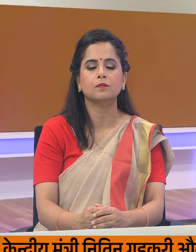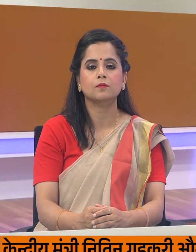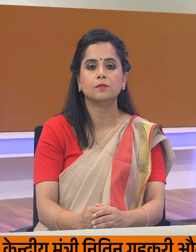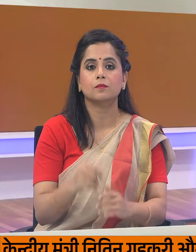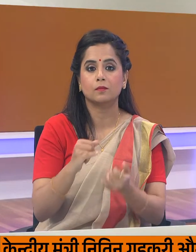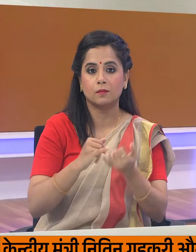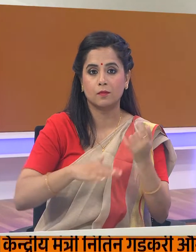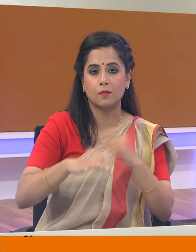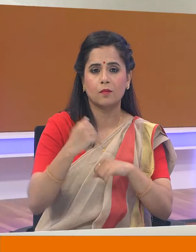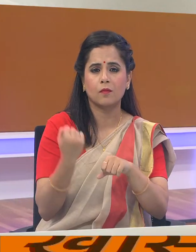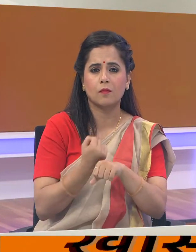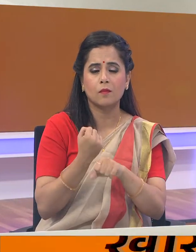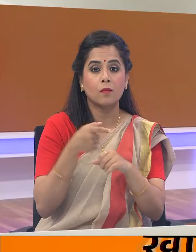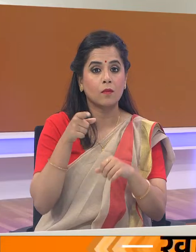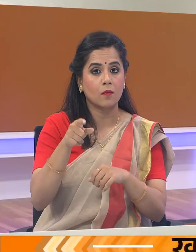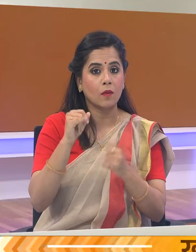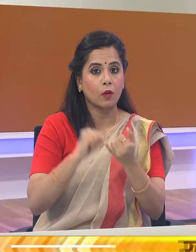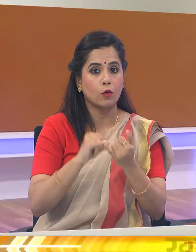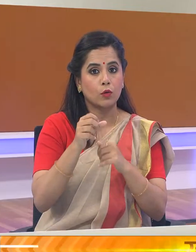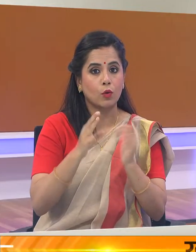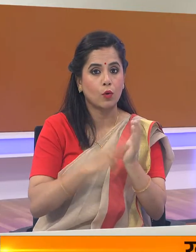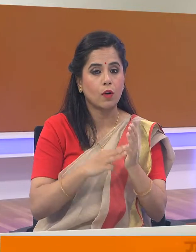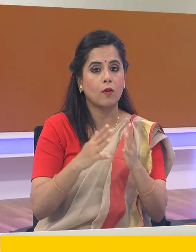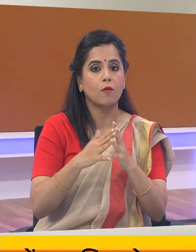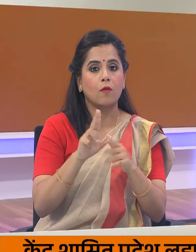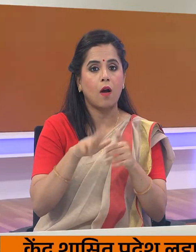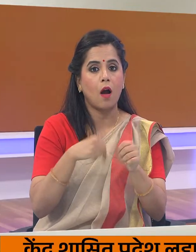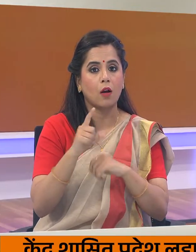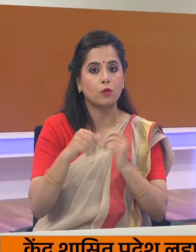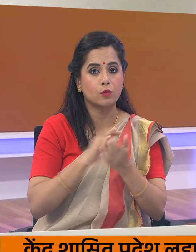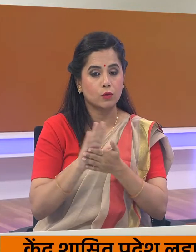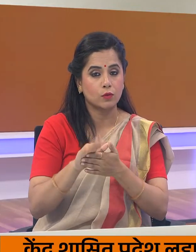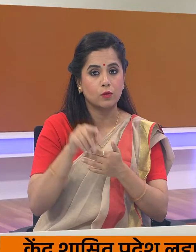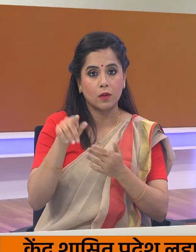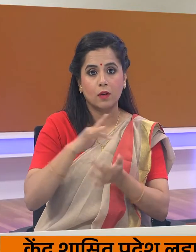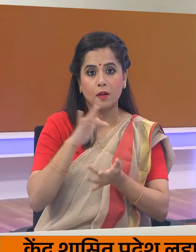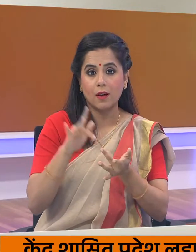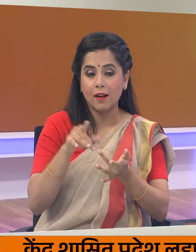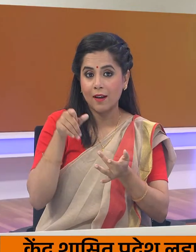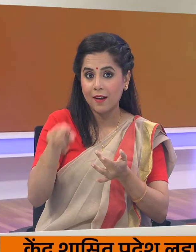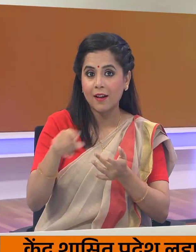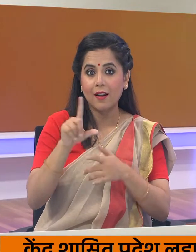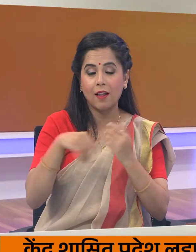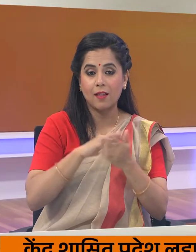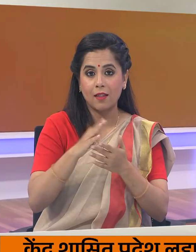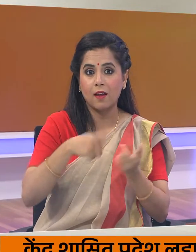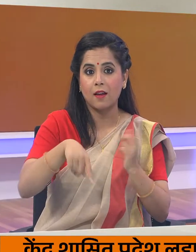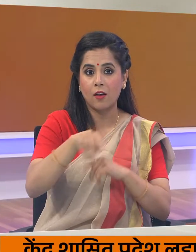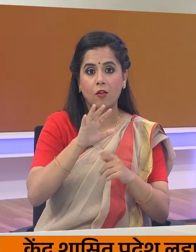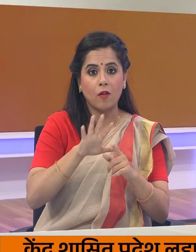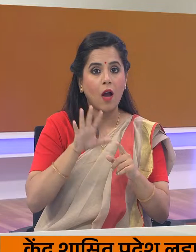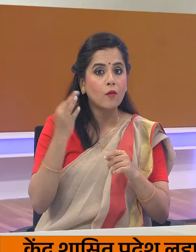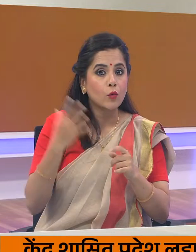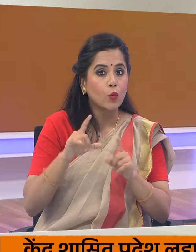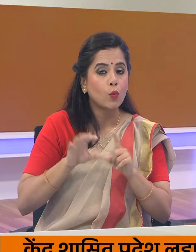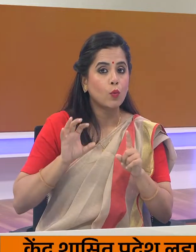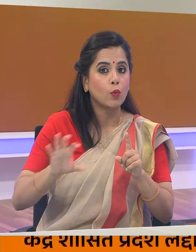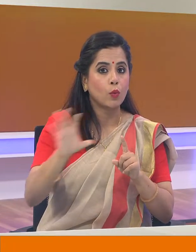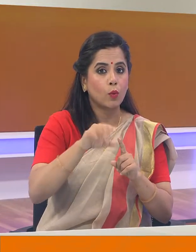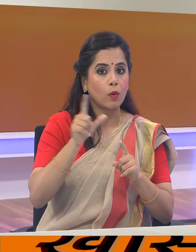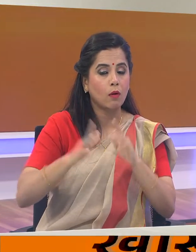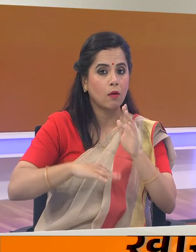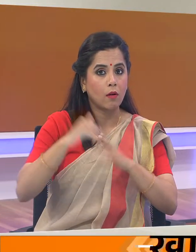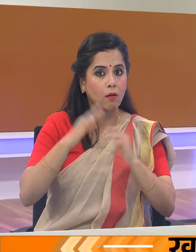और सामाजिक कार्यकर्ता सोनम वांगचुक ने केंद्र शासित प्रदेश लद्दाख में 5 नए जिले बनाने